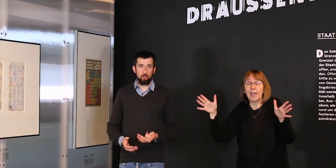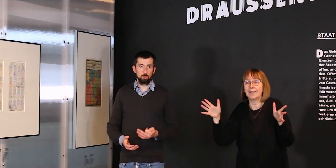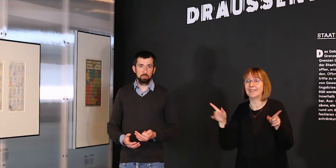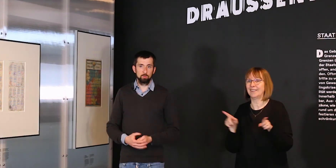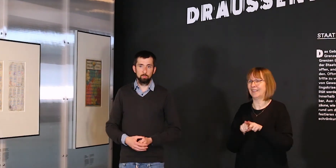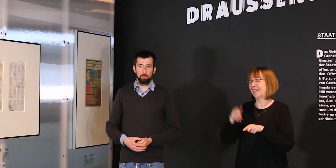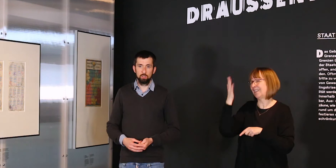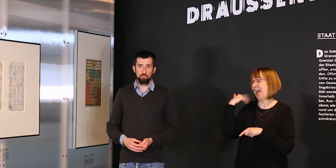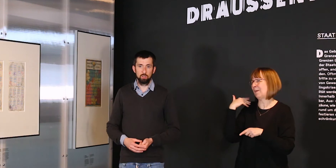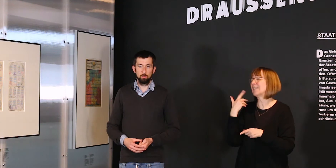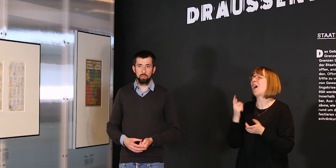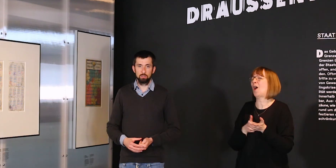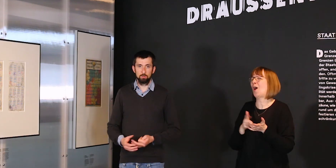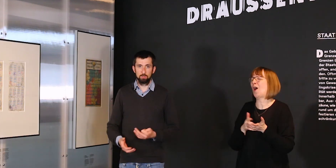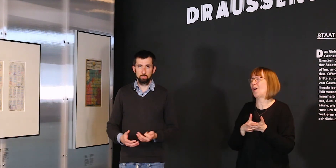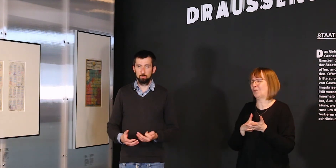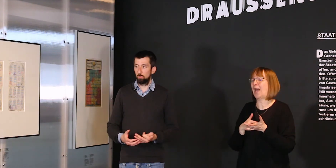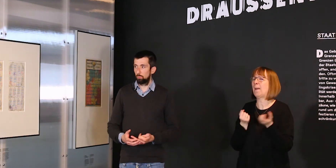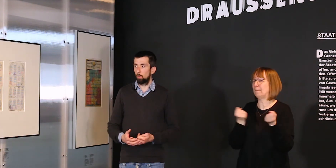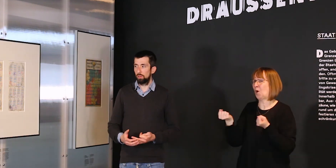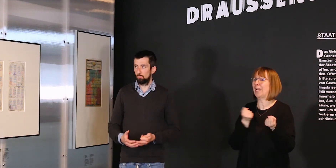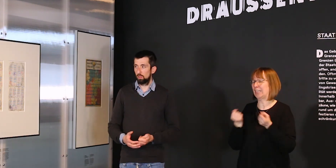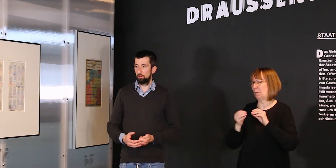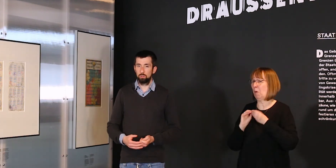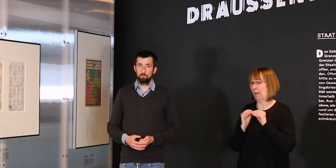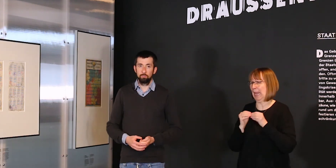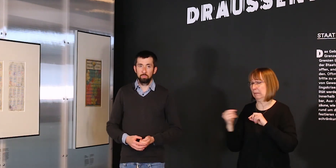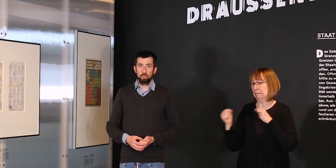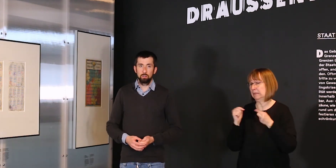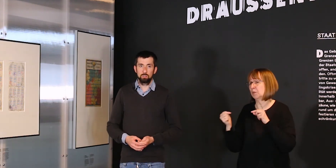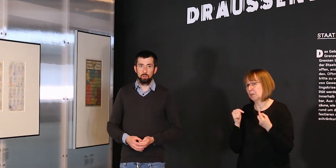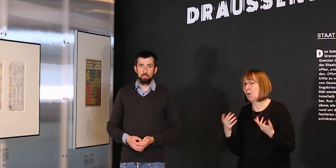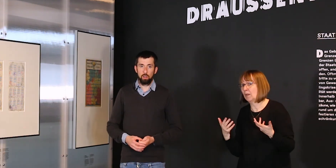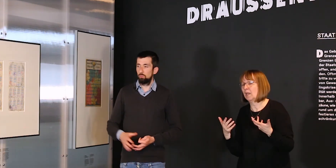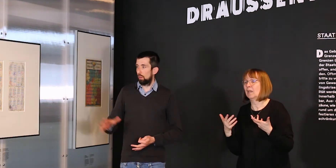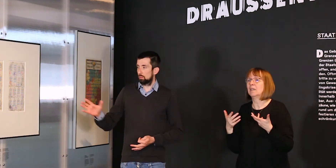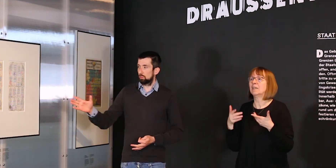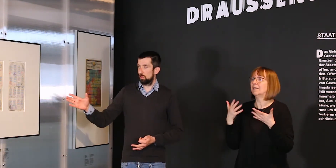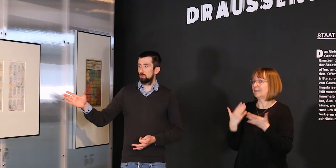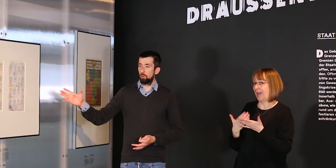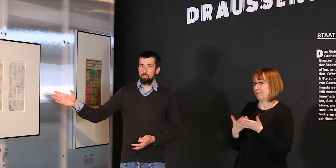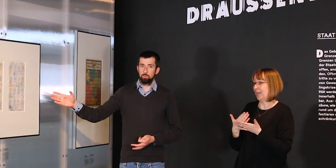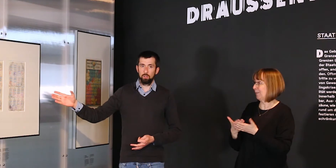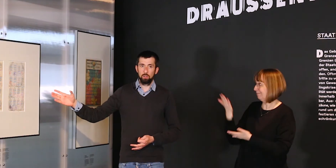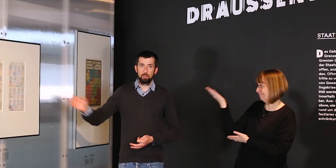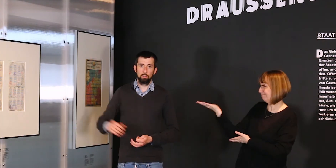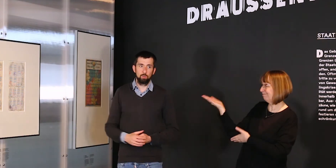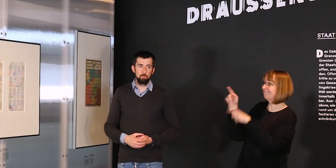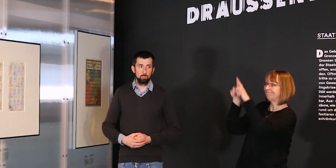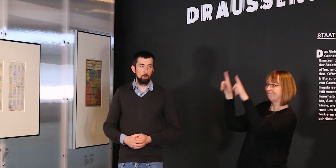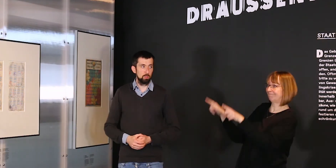Das hat immer wieder auch zu politischen Implikationen, zu Problemen geführt. Und zwar hier haben wir ein konkretes